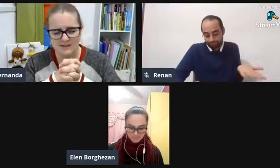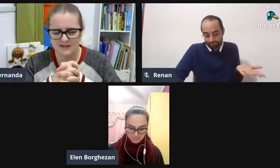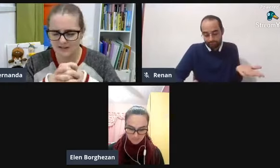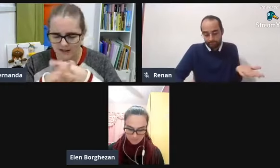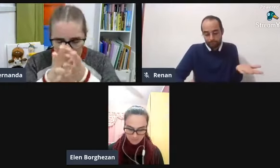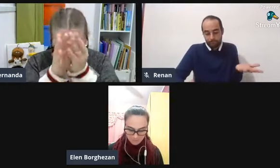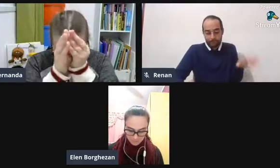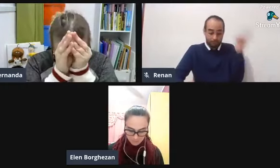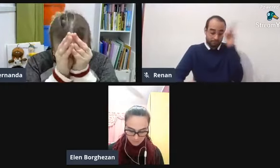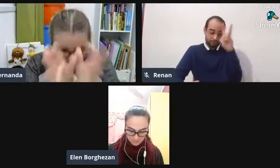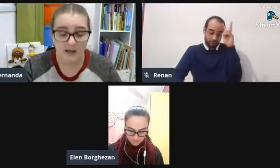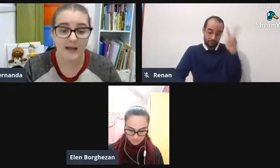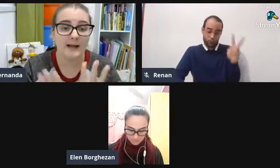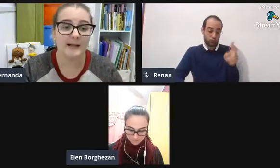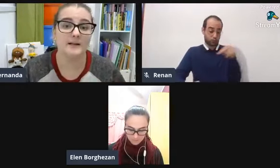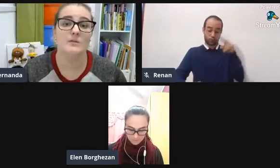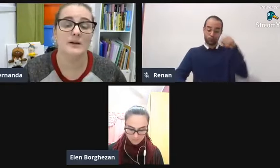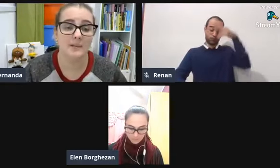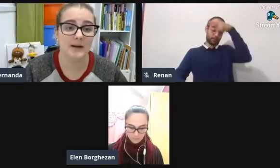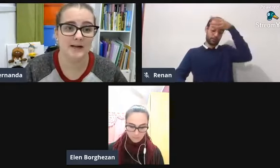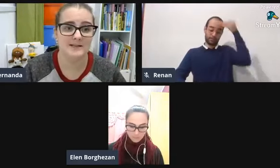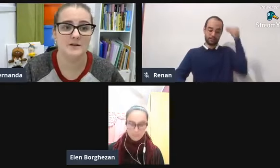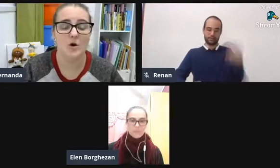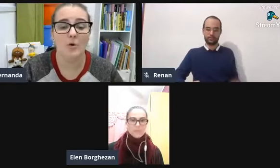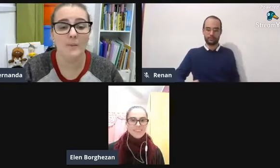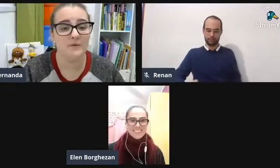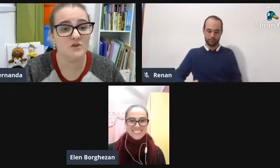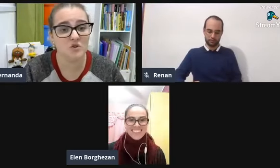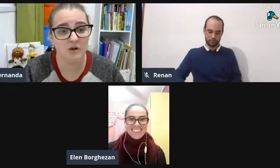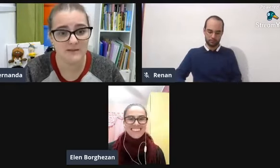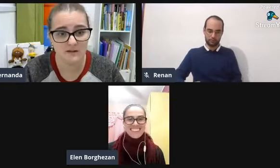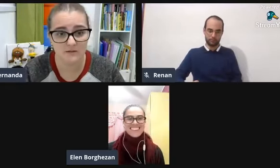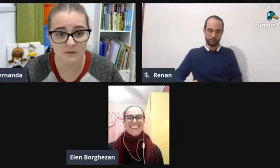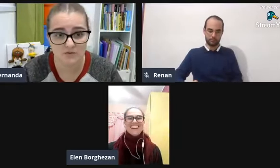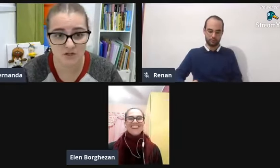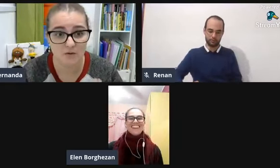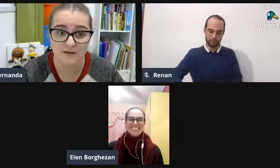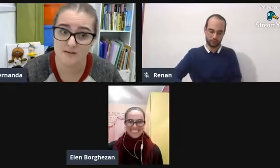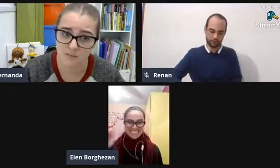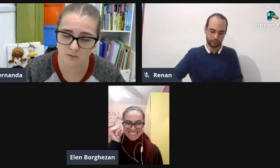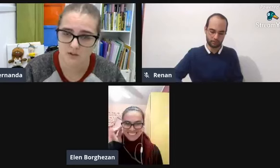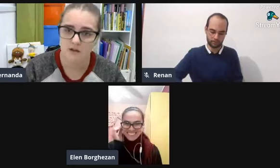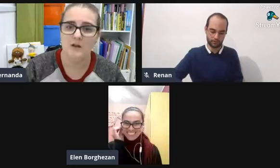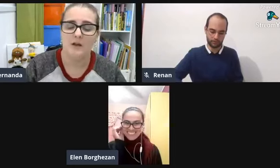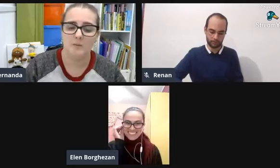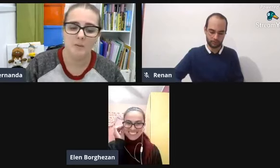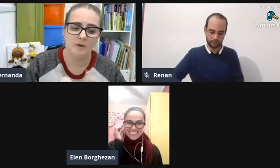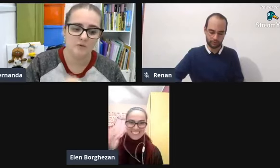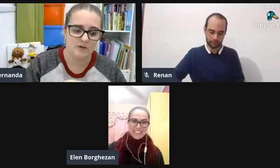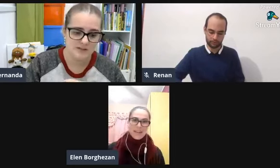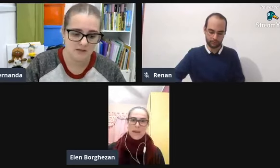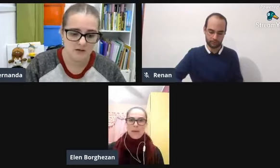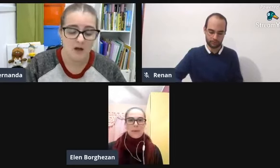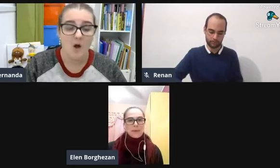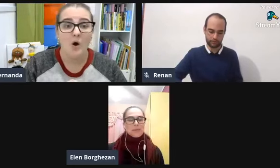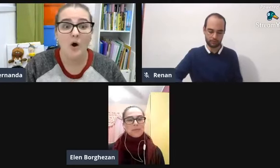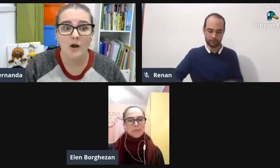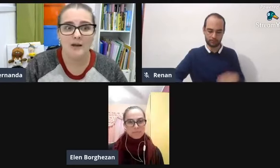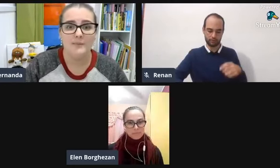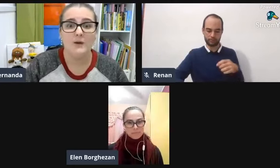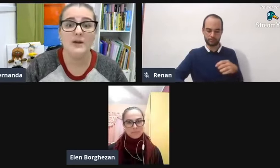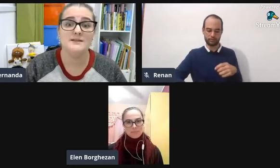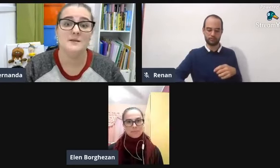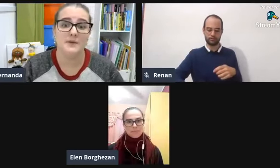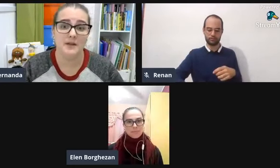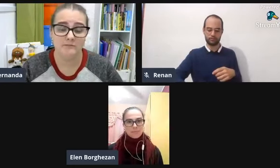nunca vou esquecer. É cada uma que aparece. Uma professora me escreveu um dia no Facebook e me perguntou assim,